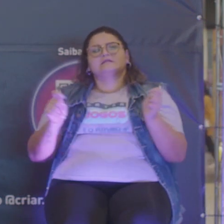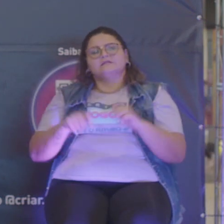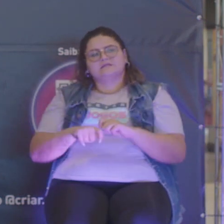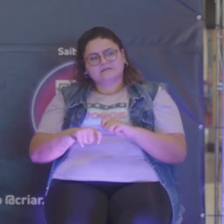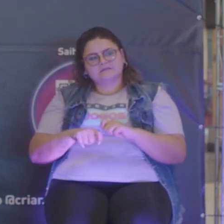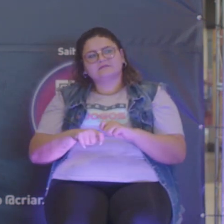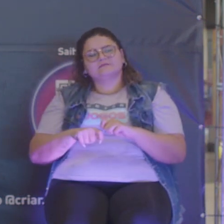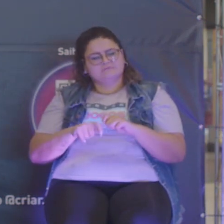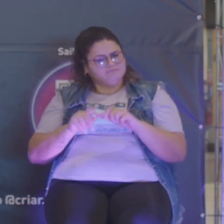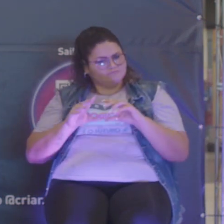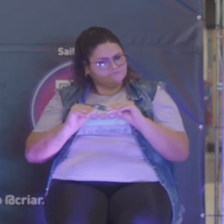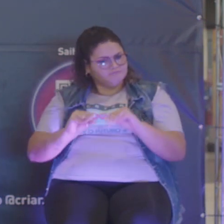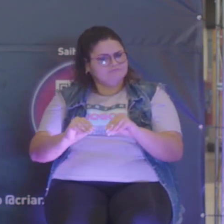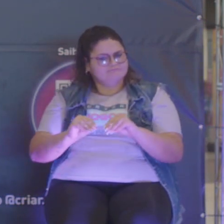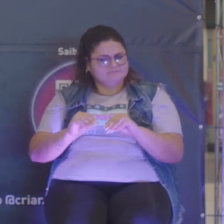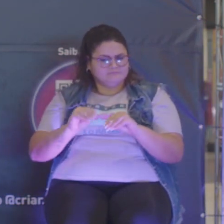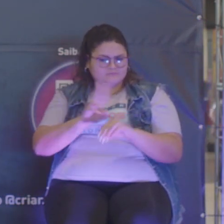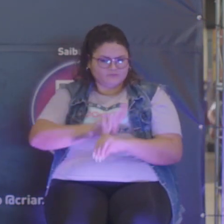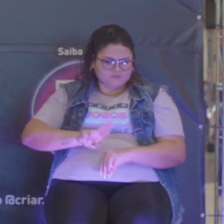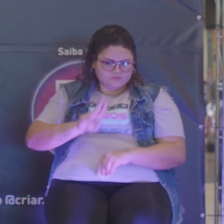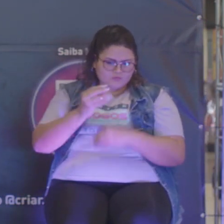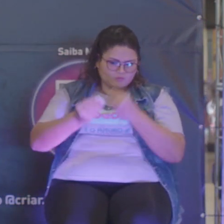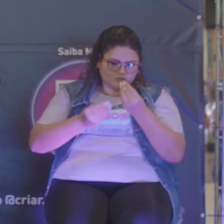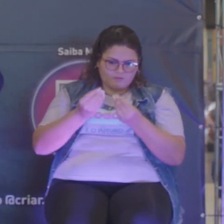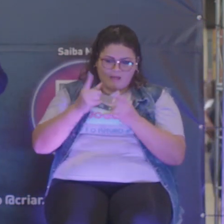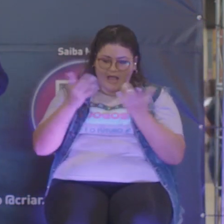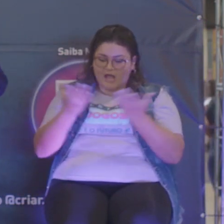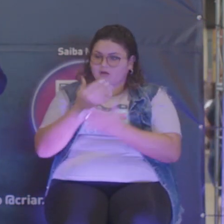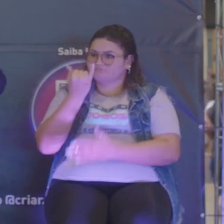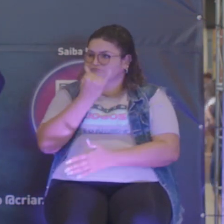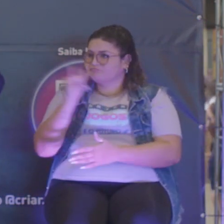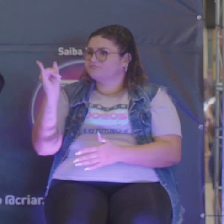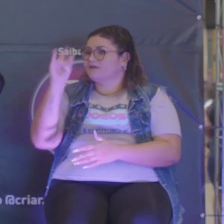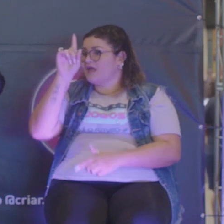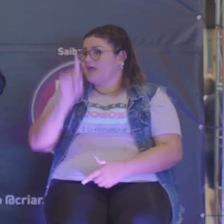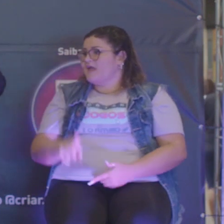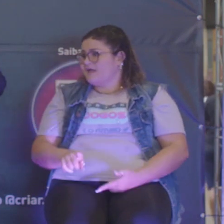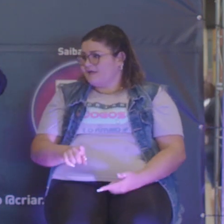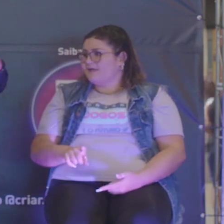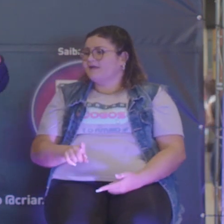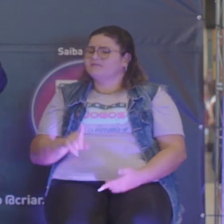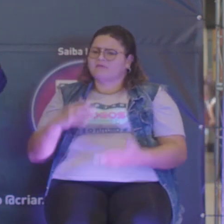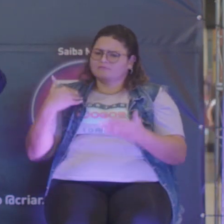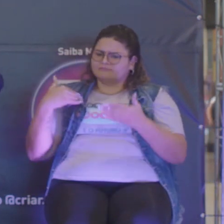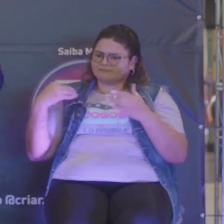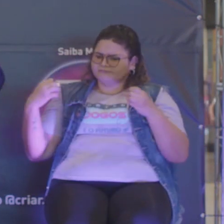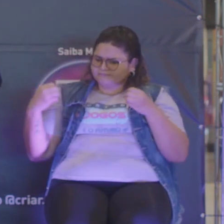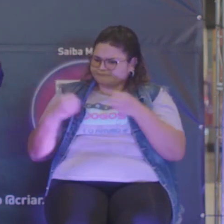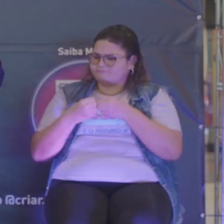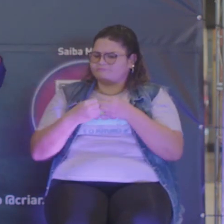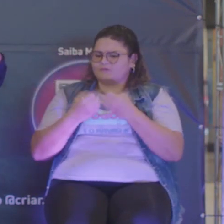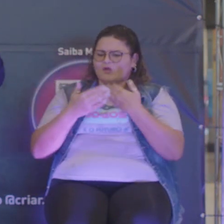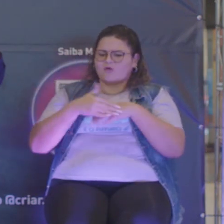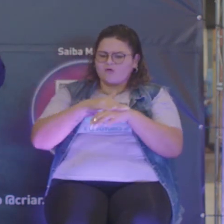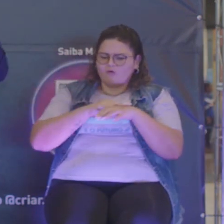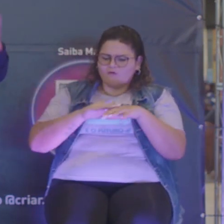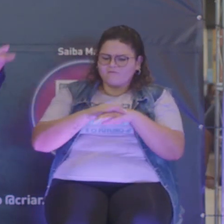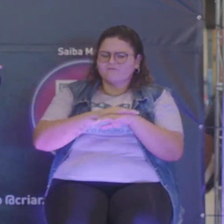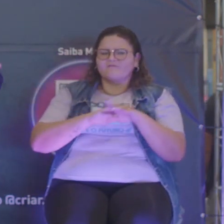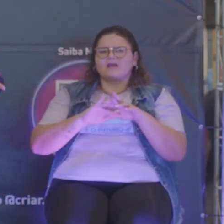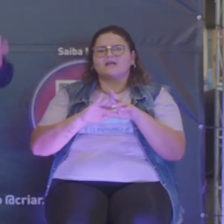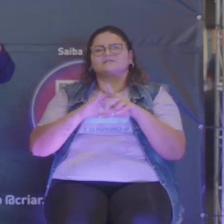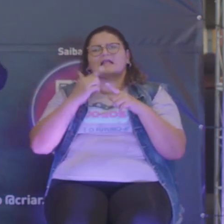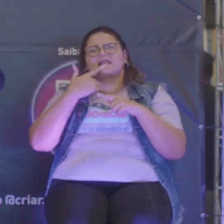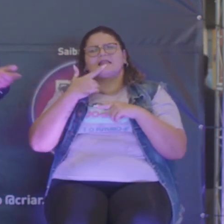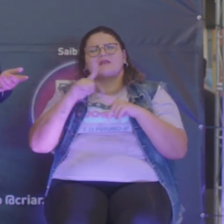a mão no que está sendo executado, e agora não, agora é tudo eletrônico. Né? Então, essa aproximação para que você converse, fale a mesma língua